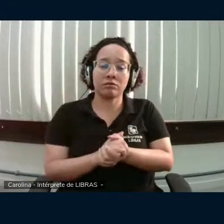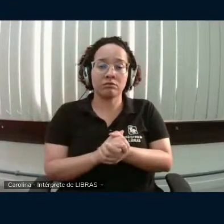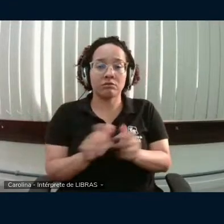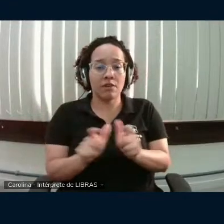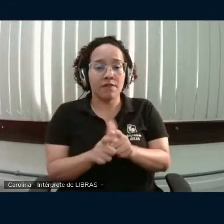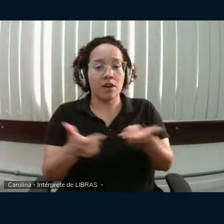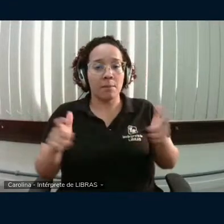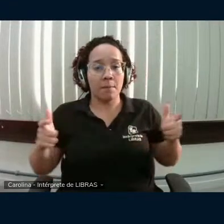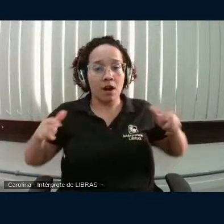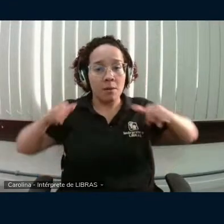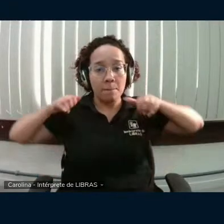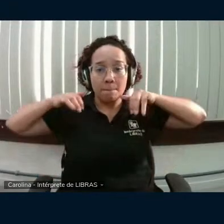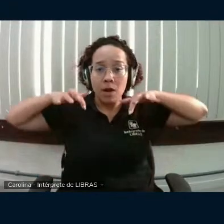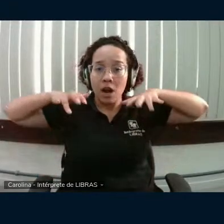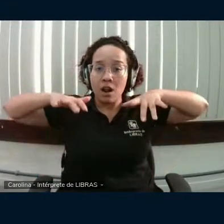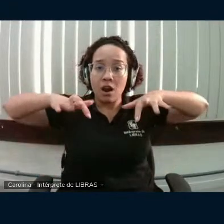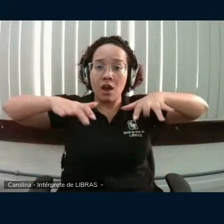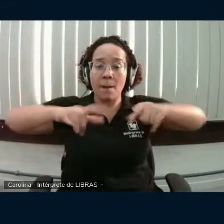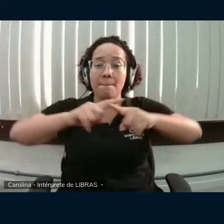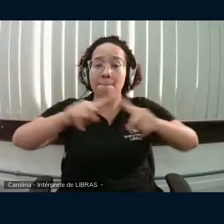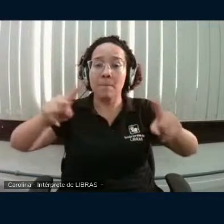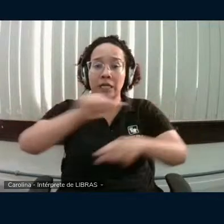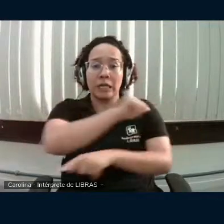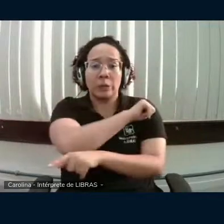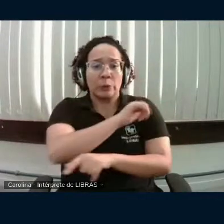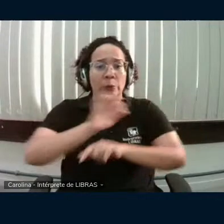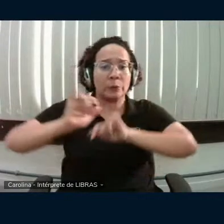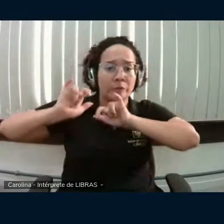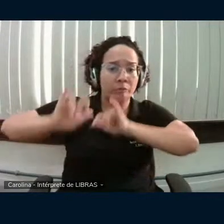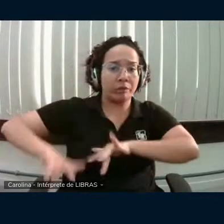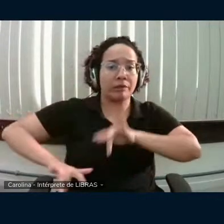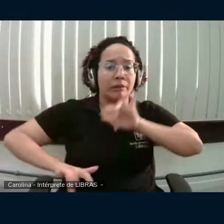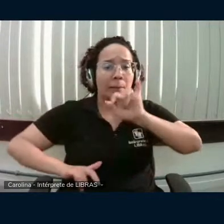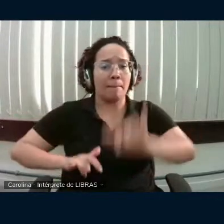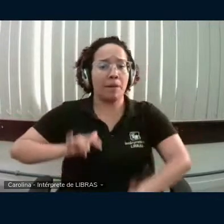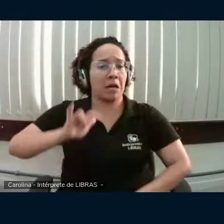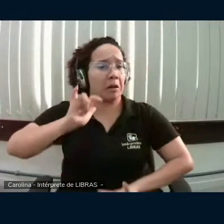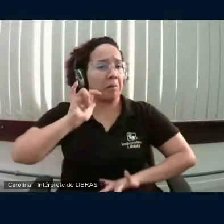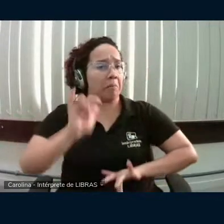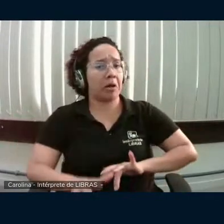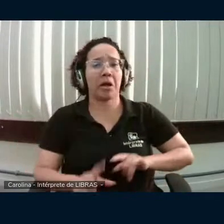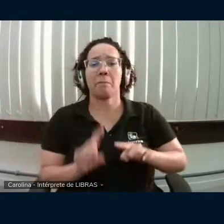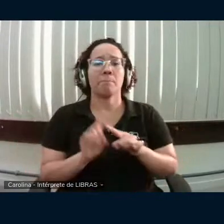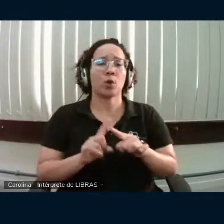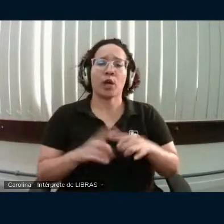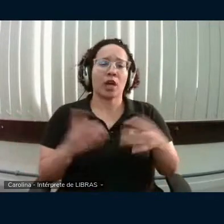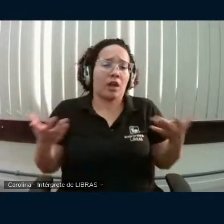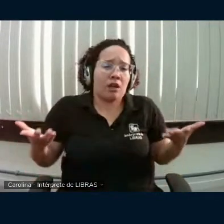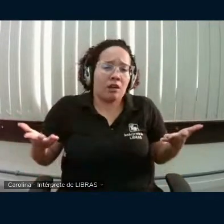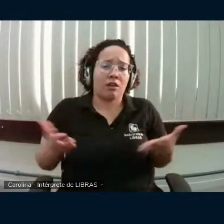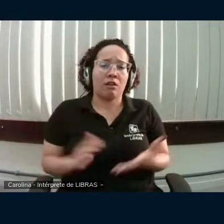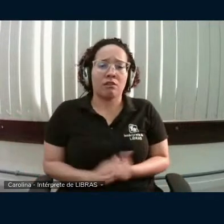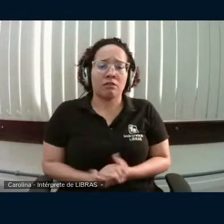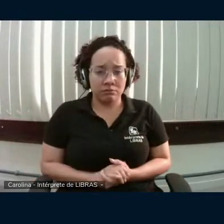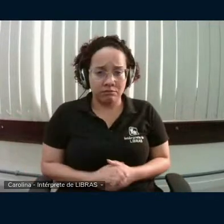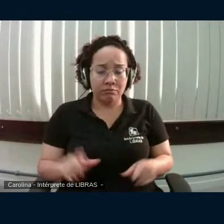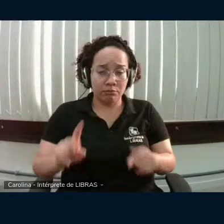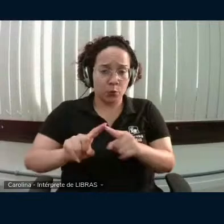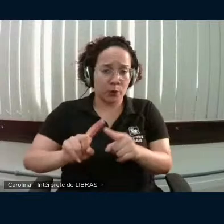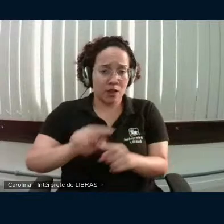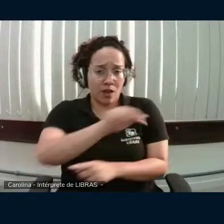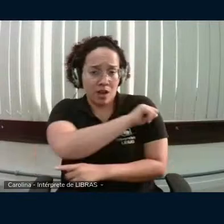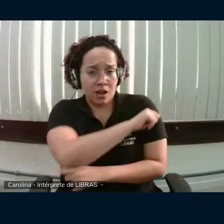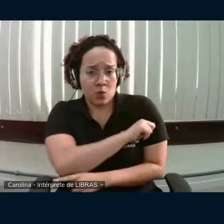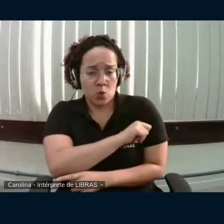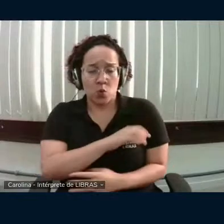tendo situações de abandono também dentro da rede federal. Então nós temos que nos perguntar: o que é que causa o abandono? O que é que leva um estudante a